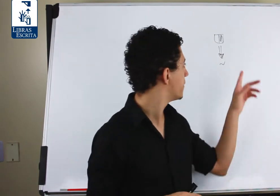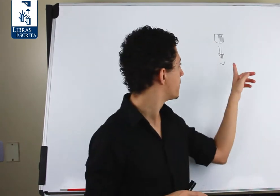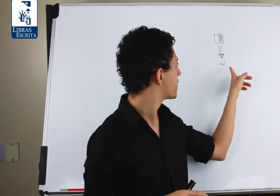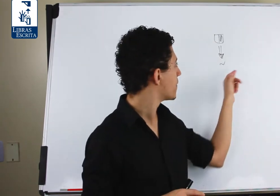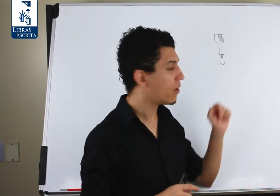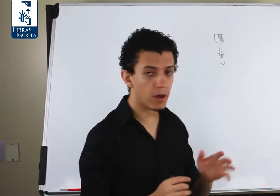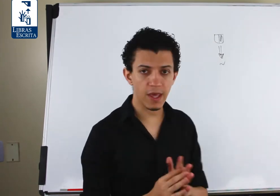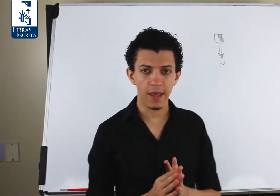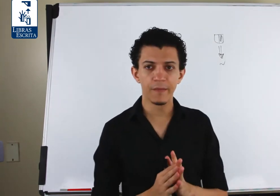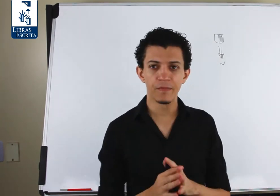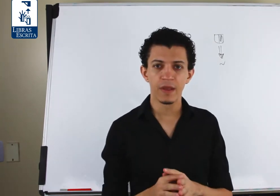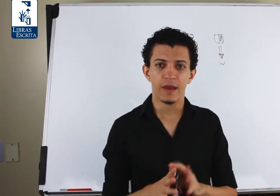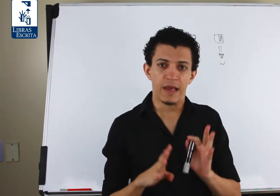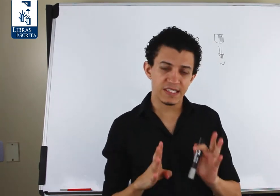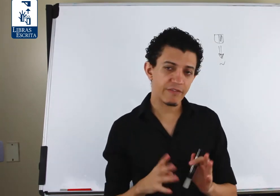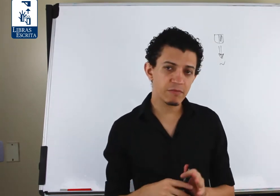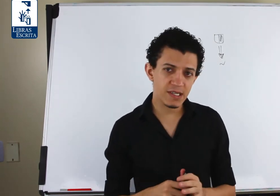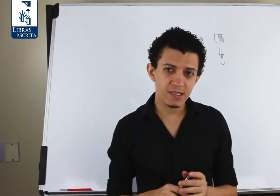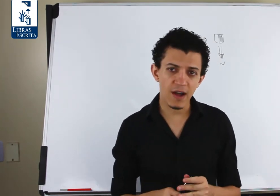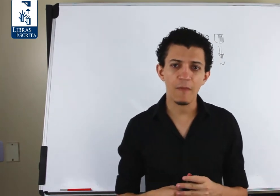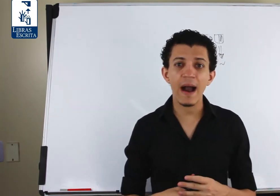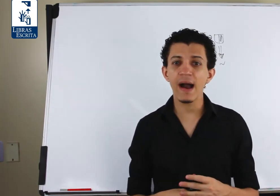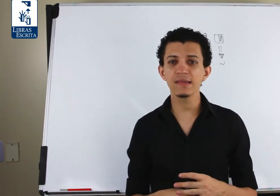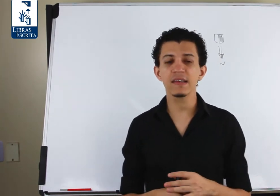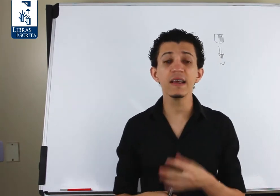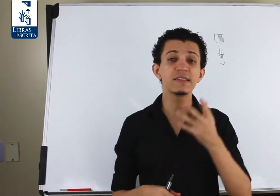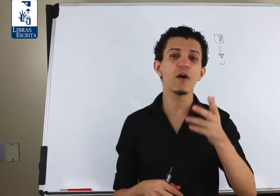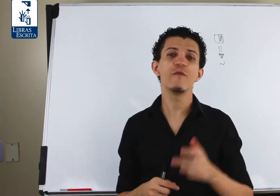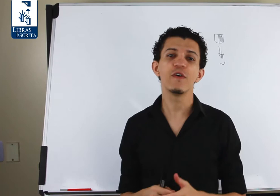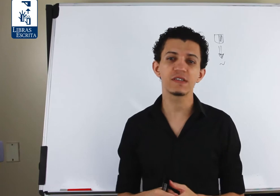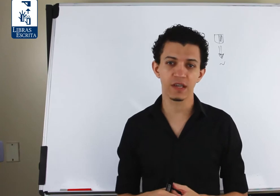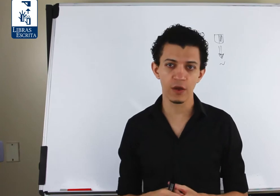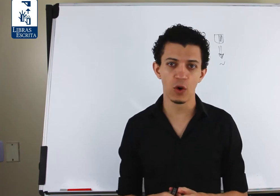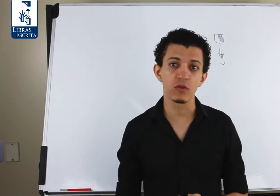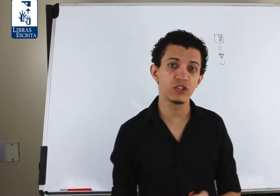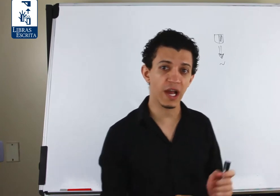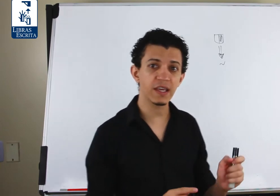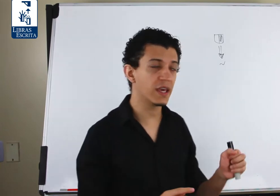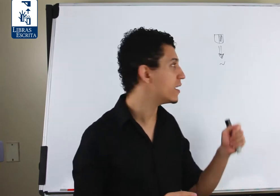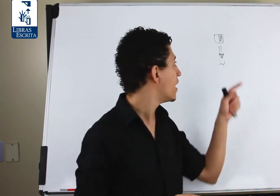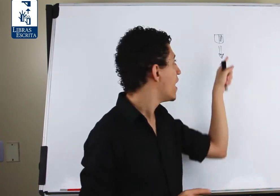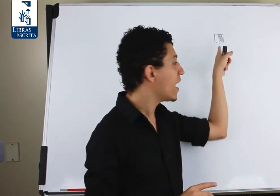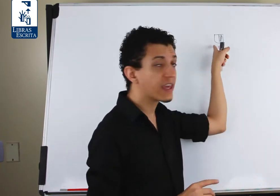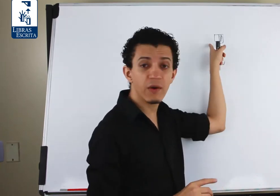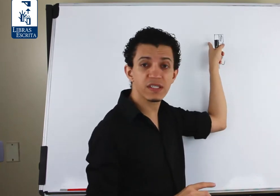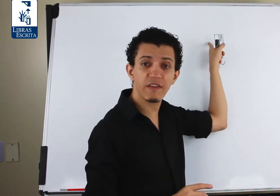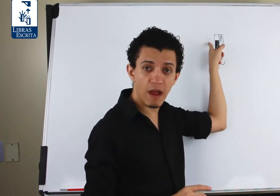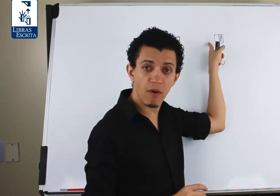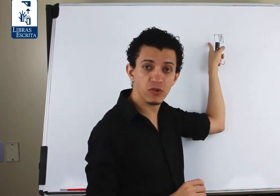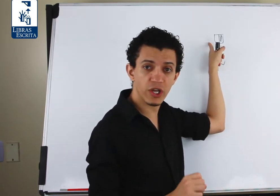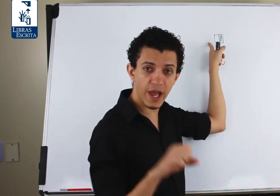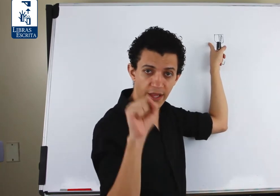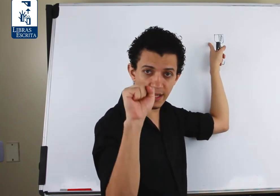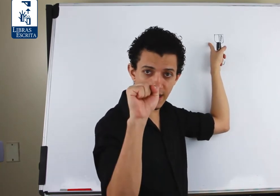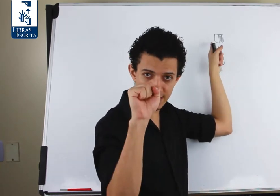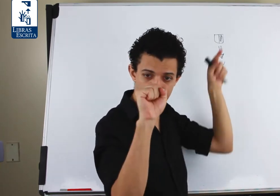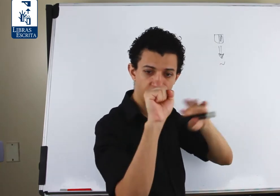Ok, escrevemos esse sinal, mas e se eu fosse canhoto? Já aqui, aqui eu escrevi a mão direita, assim,